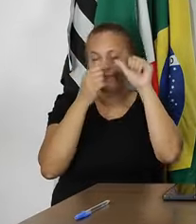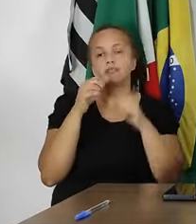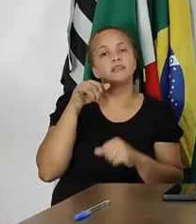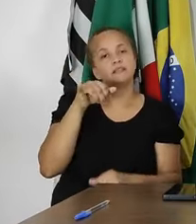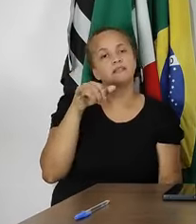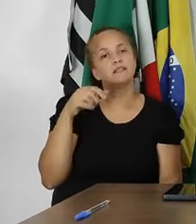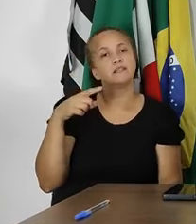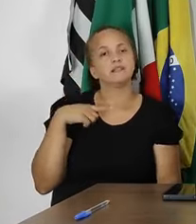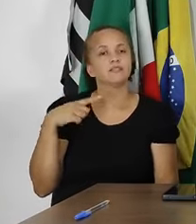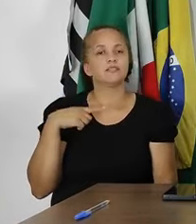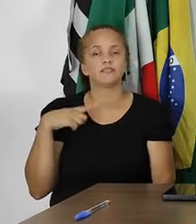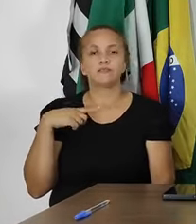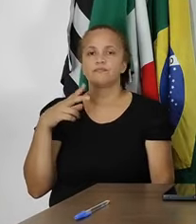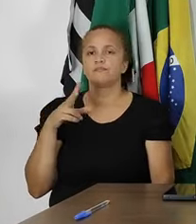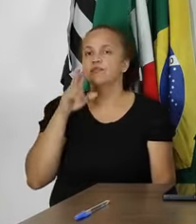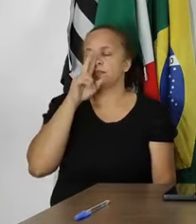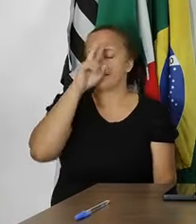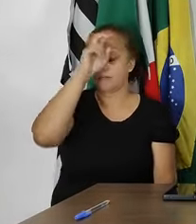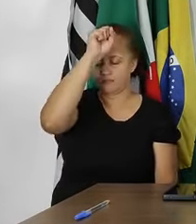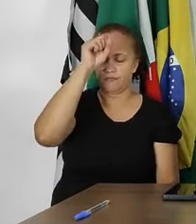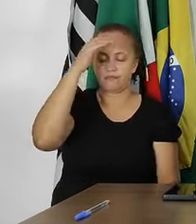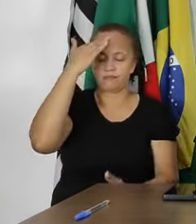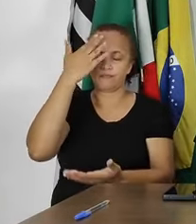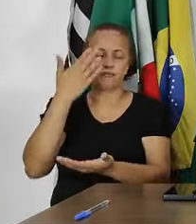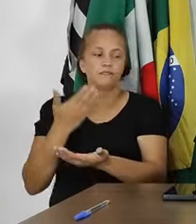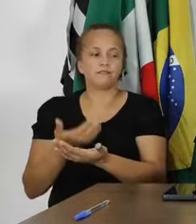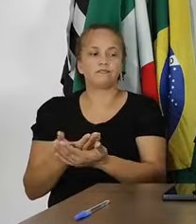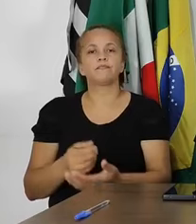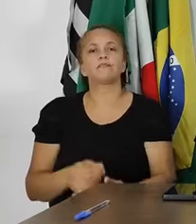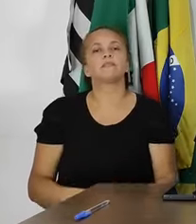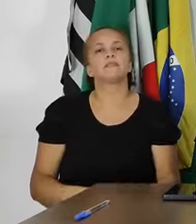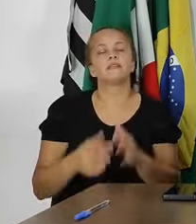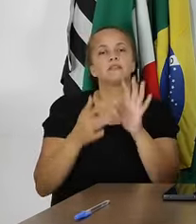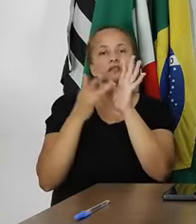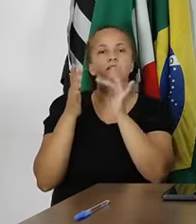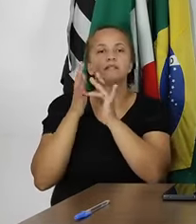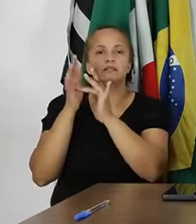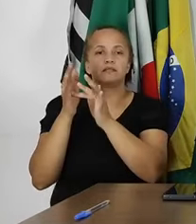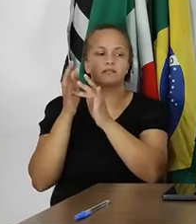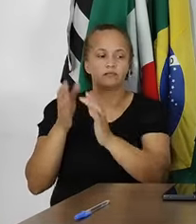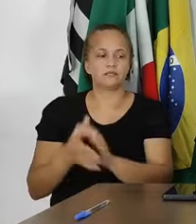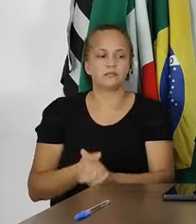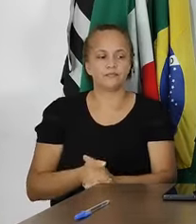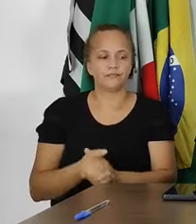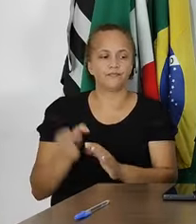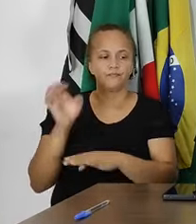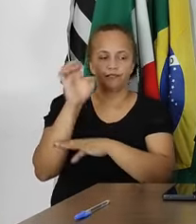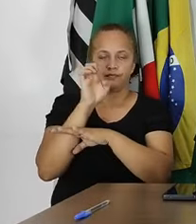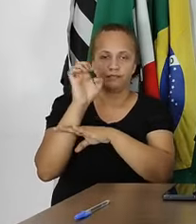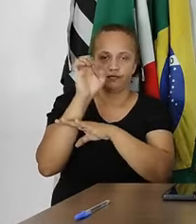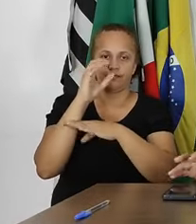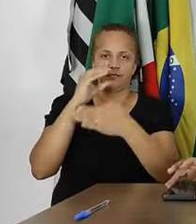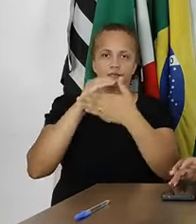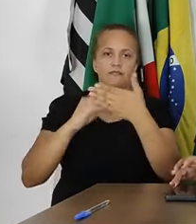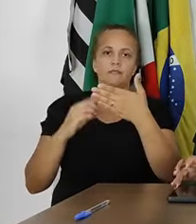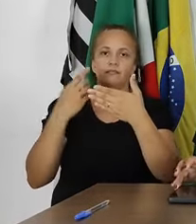em quem nós somos em Cristo Jesus. Quero continuar lendo esse texto de Efésios 4, a partir do versículo 17.